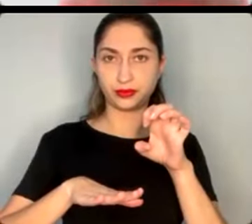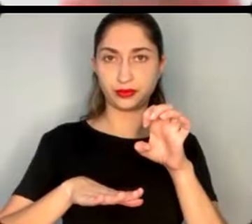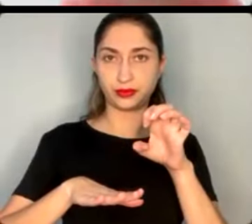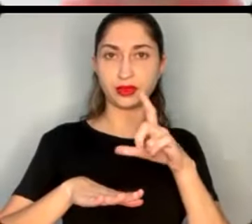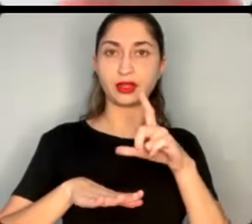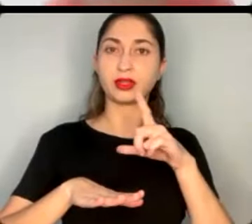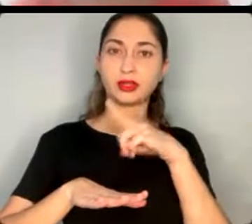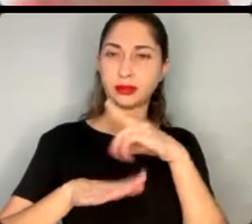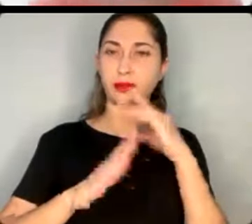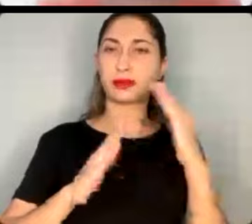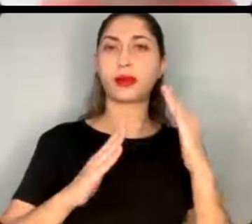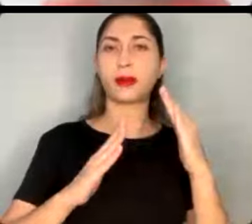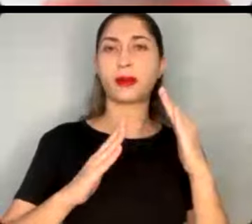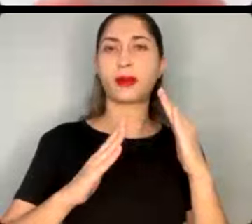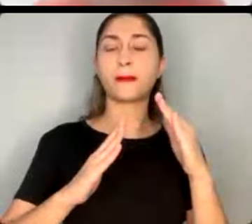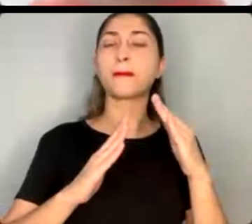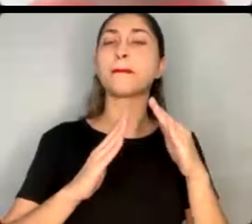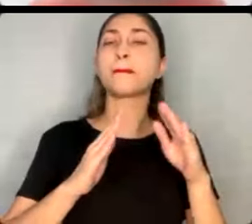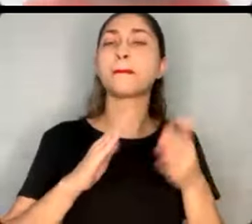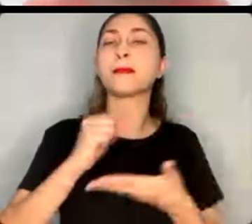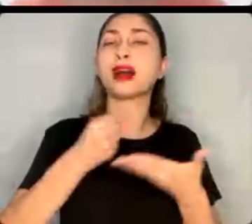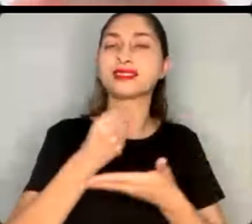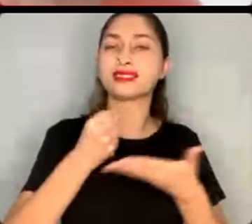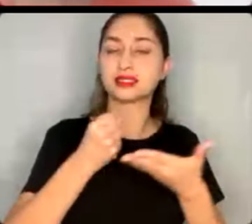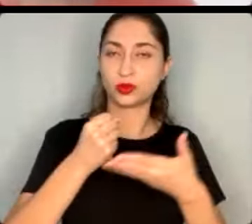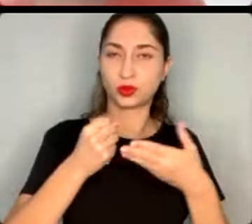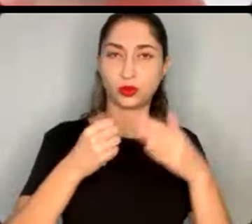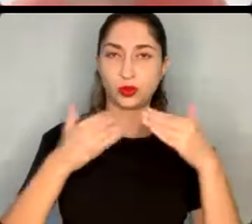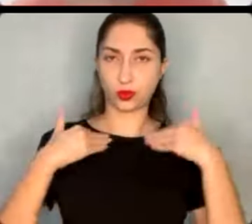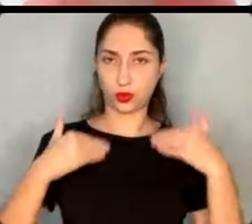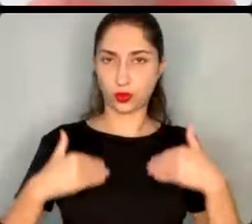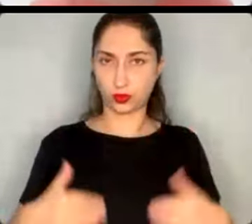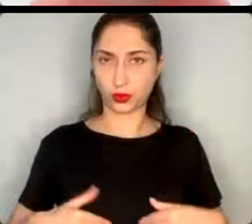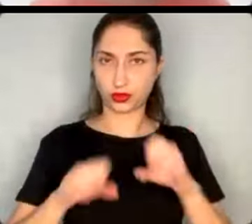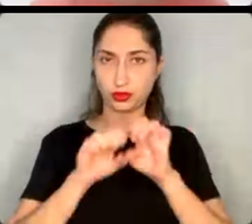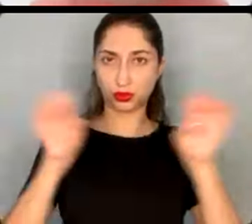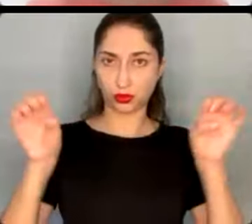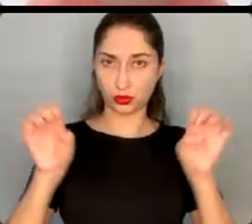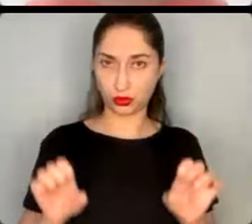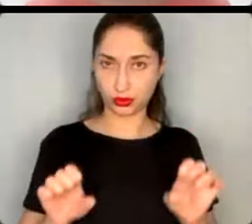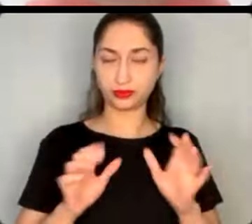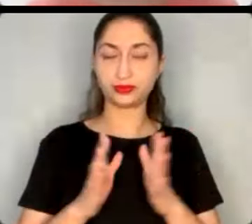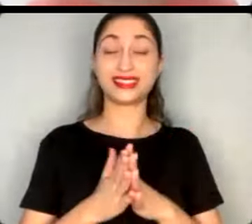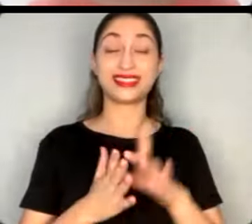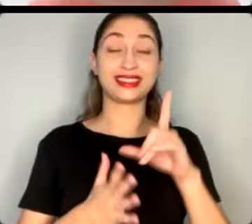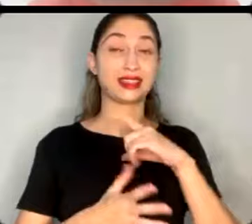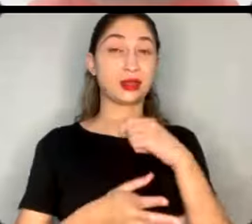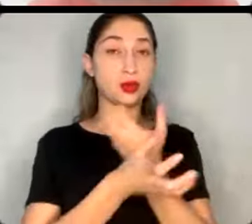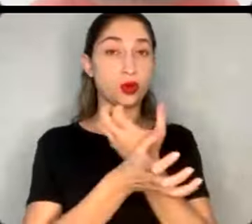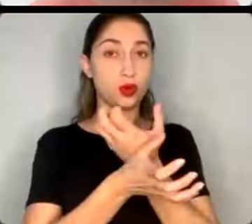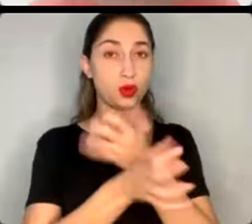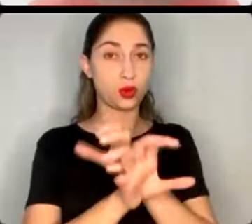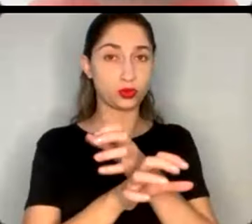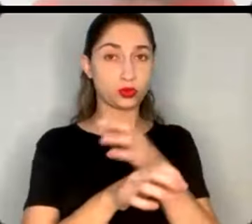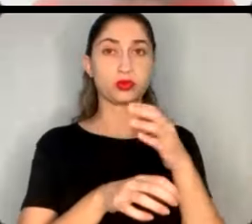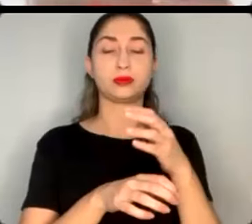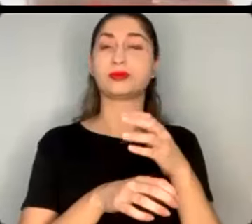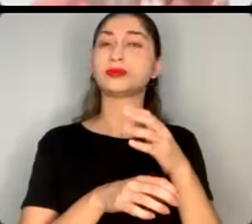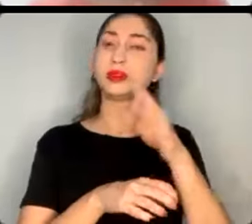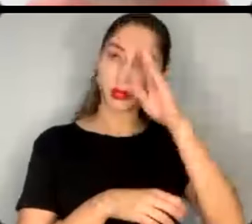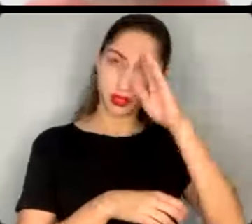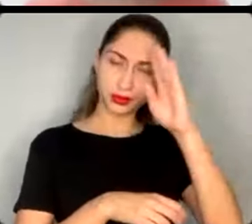de base, né, da estrutura corporal, e os ossos como sustentação, e